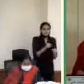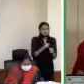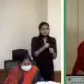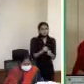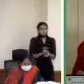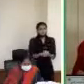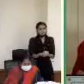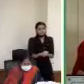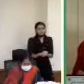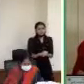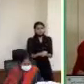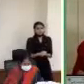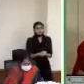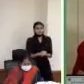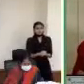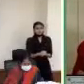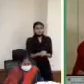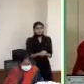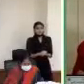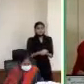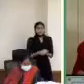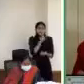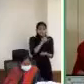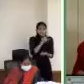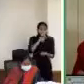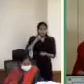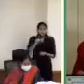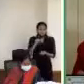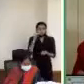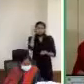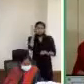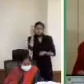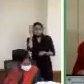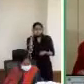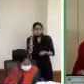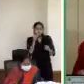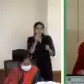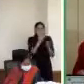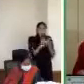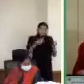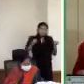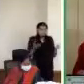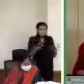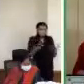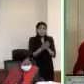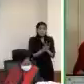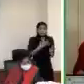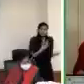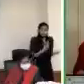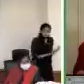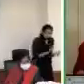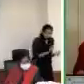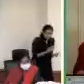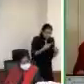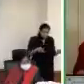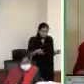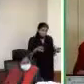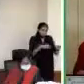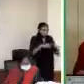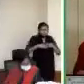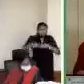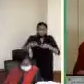FM NIVH हेलो दून पर 800 जागरूकता कार्यक्रम प्रसारित, नर्सरी, डेयरी और कृषि उत्पादों के लिए विक्रय